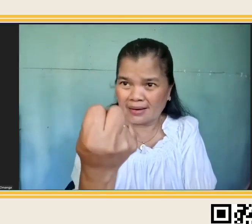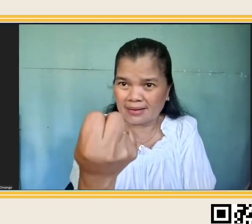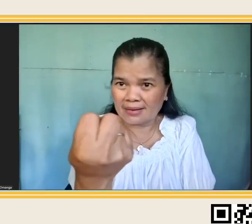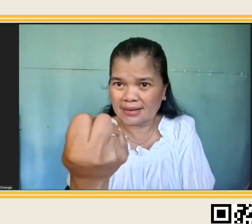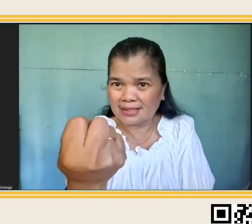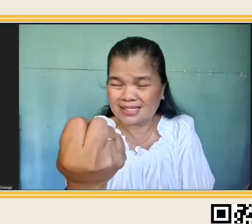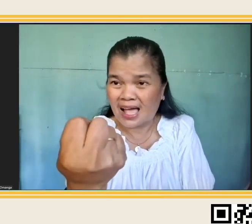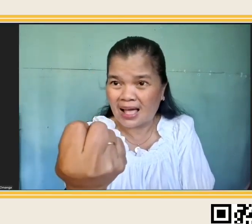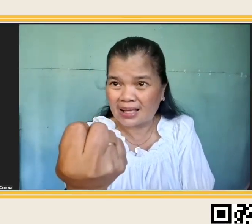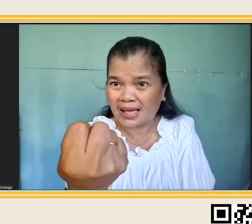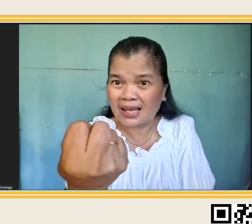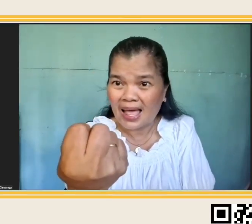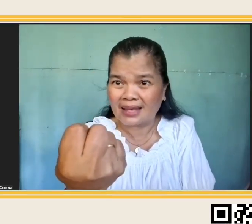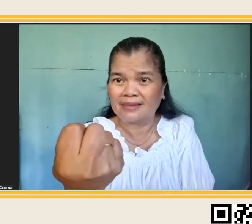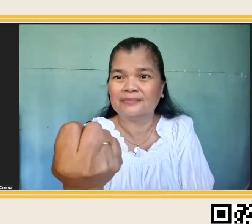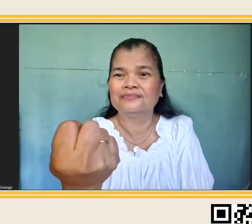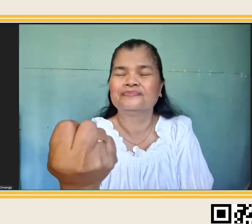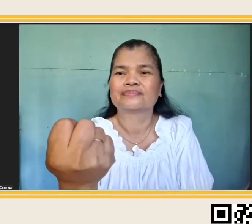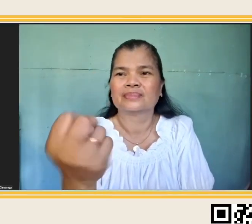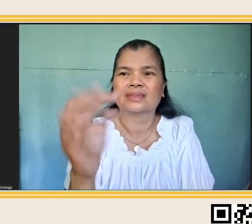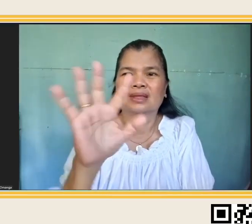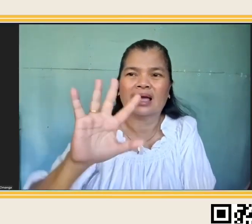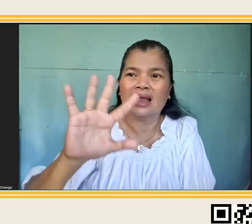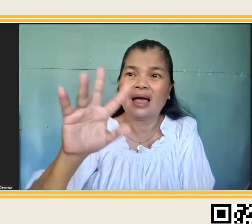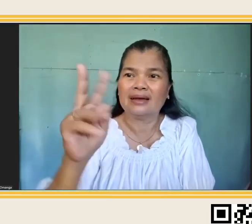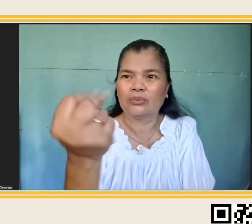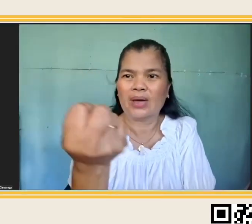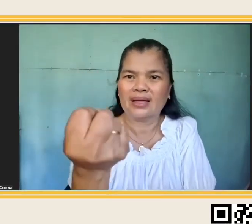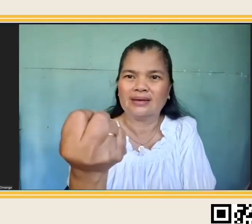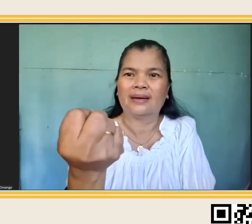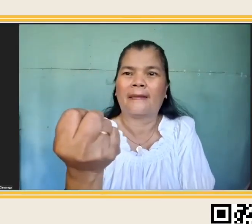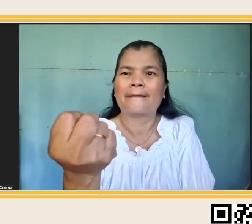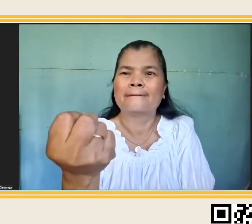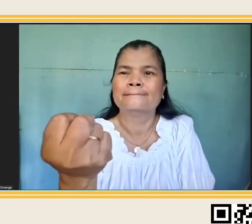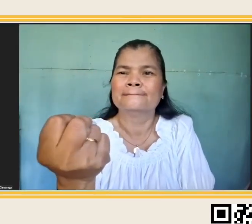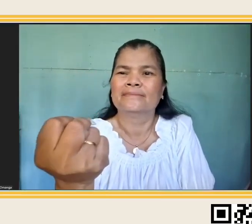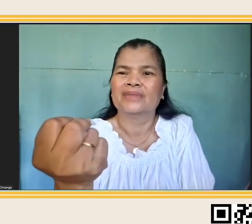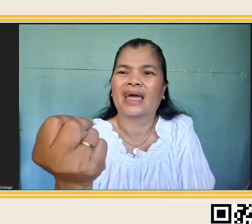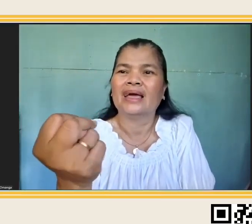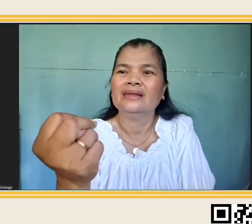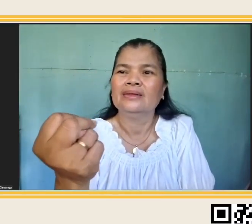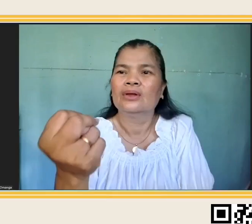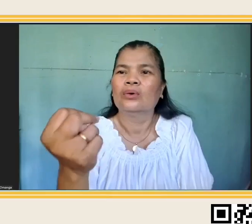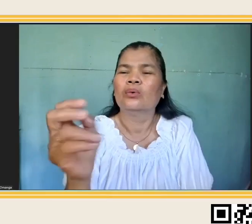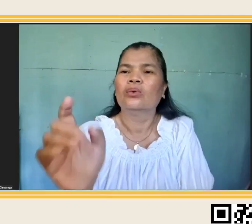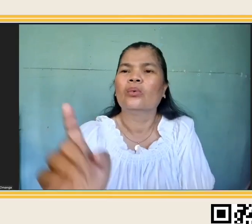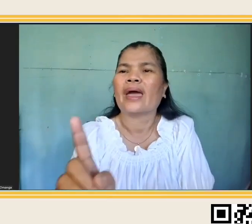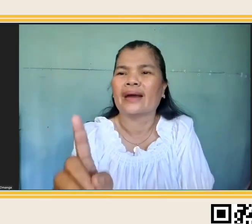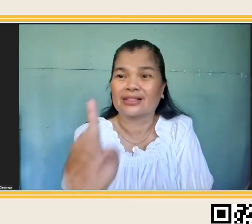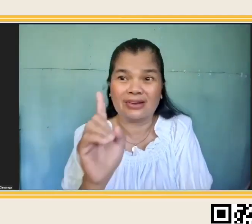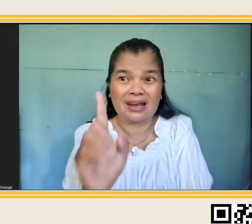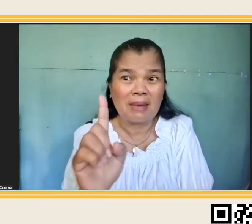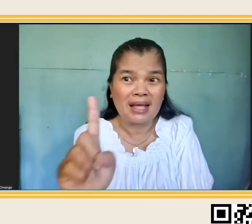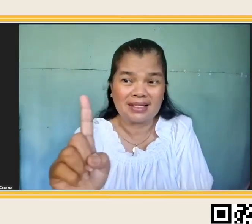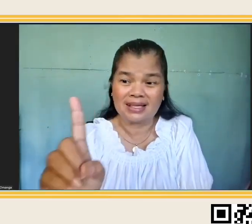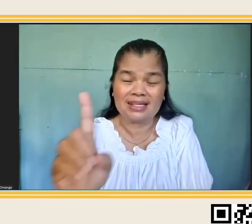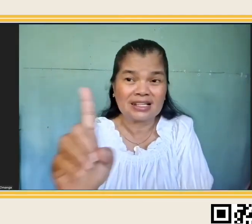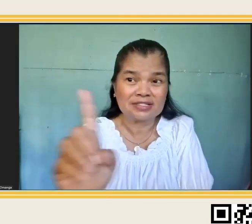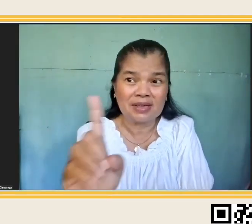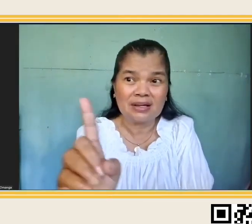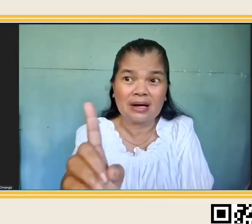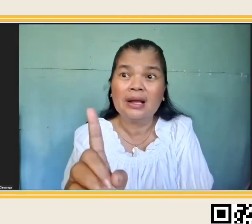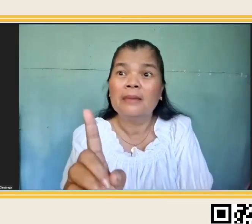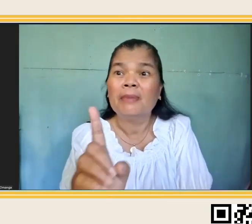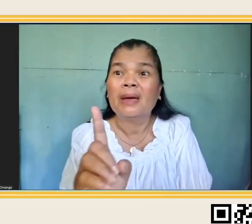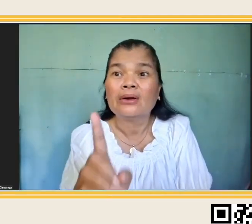When? Kailan? Kailan? When? Then, where? Ito na naman,